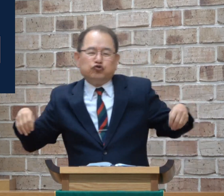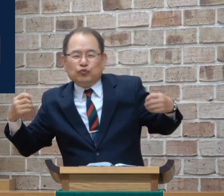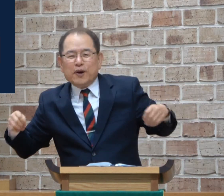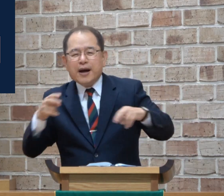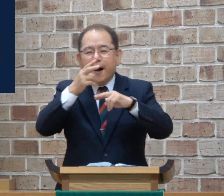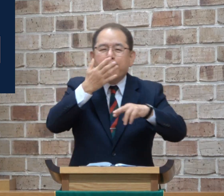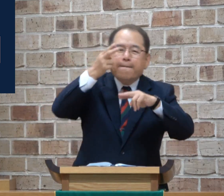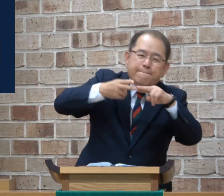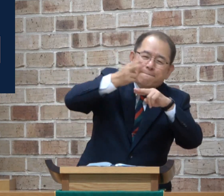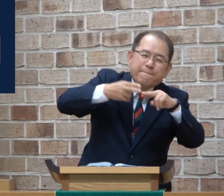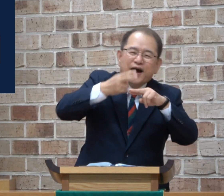K라는